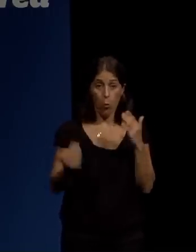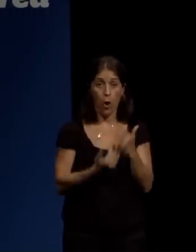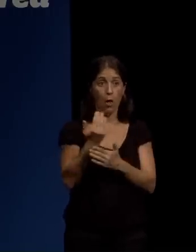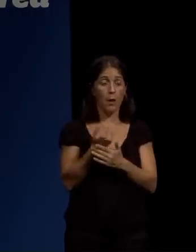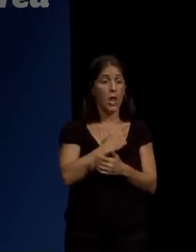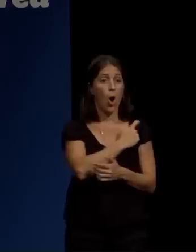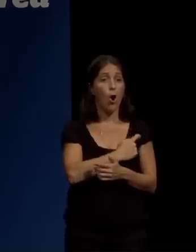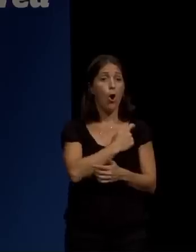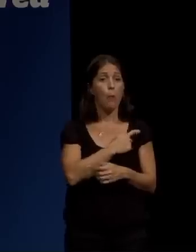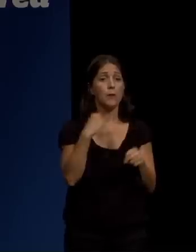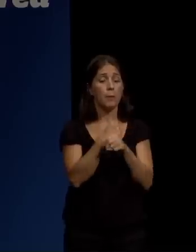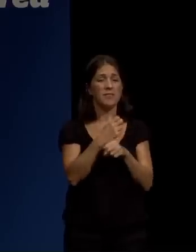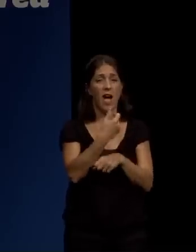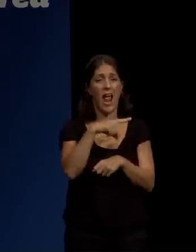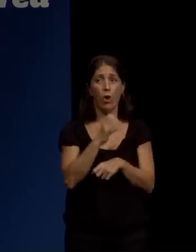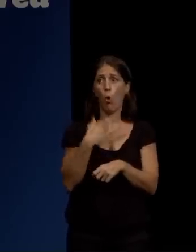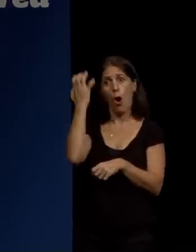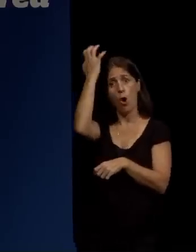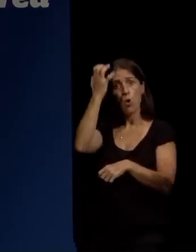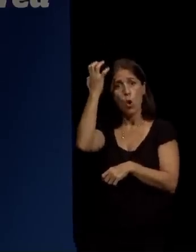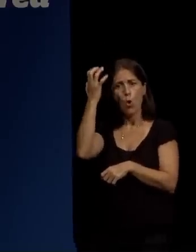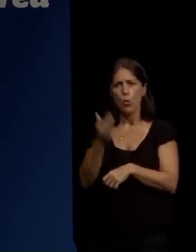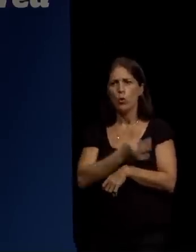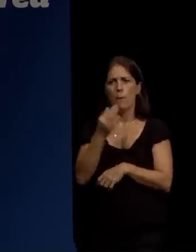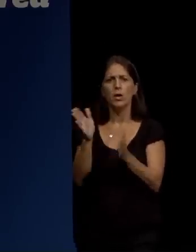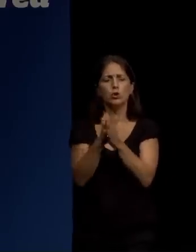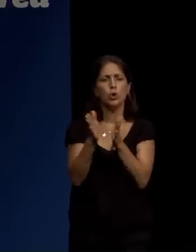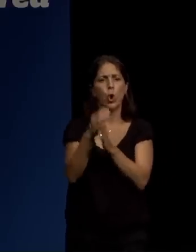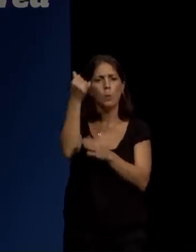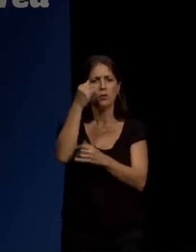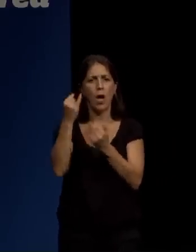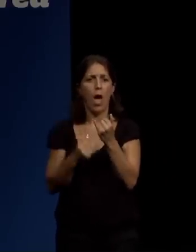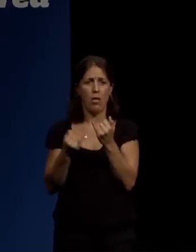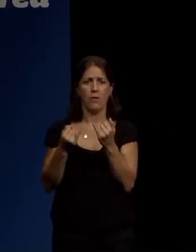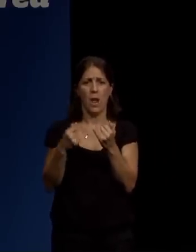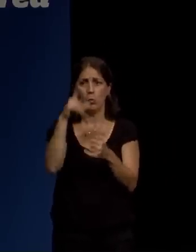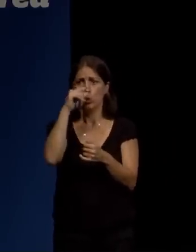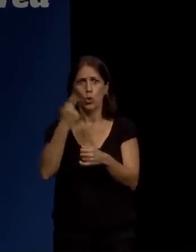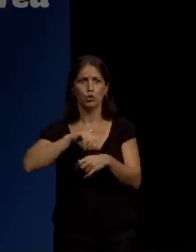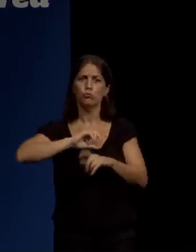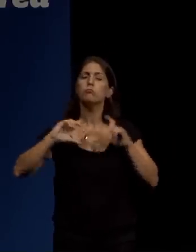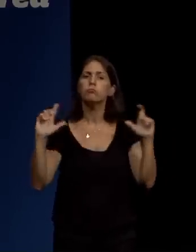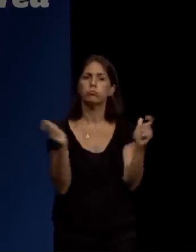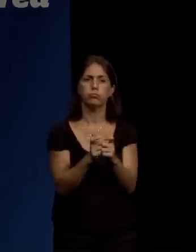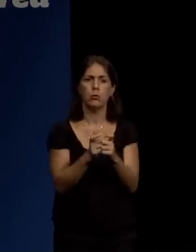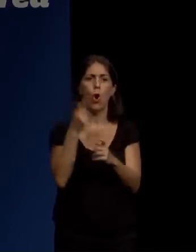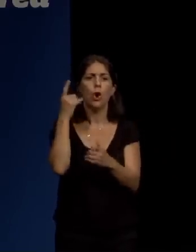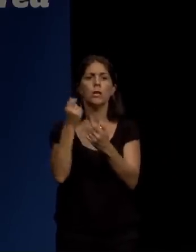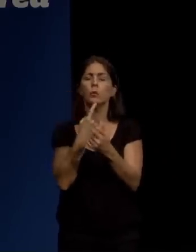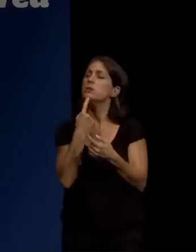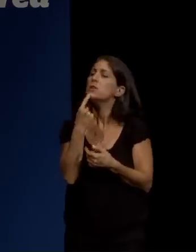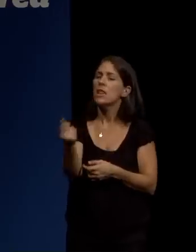de Empresa de Alcoa, tanto na Coruña como cos compañeros da Mariña de Lugo, para